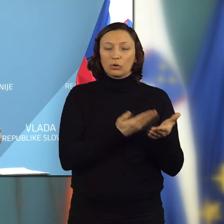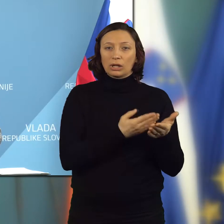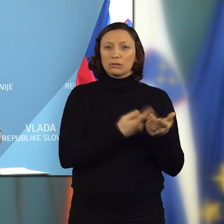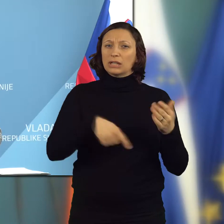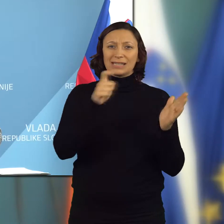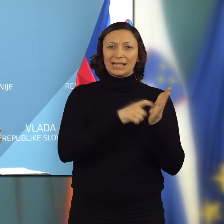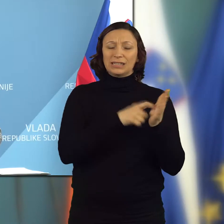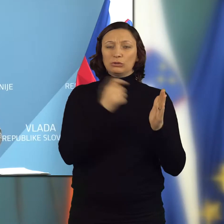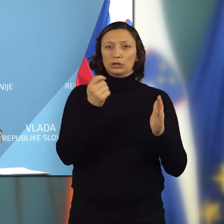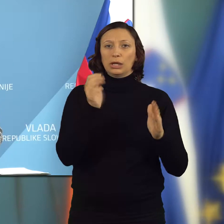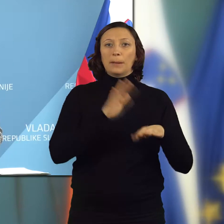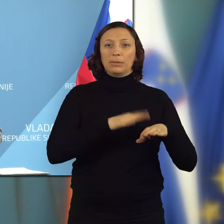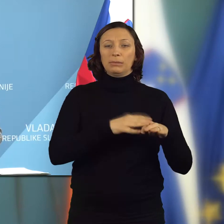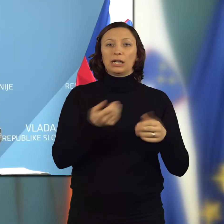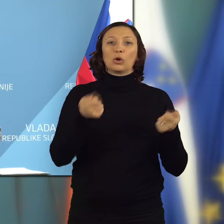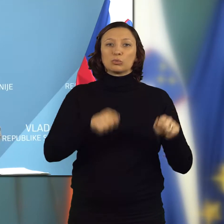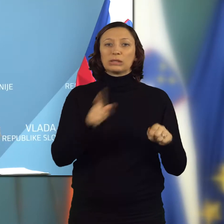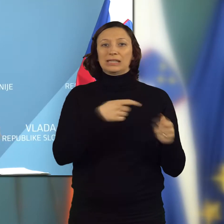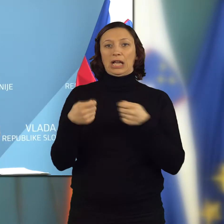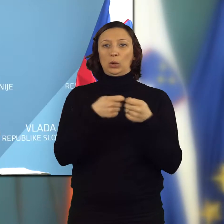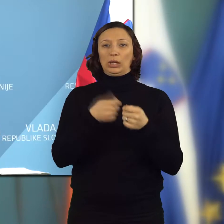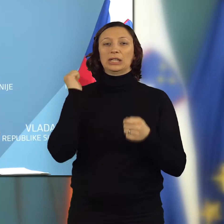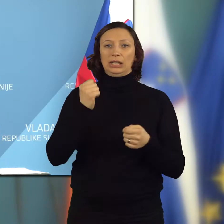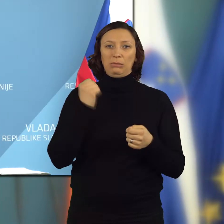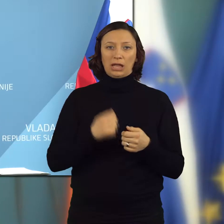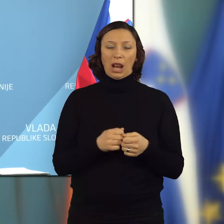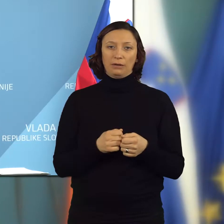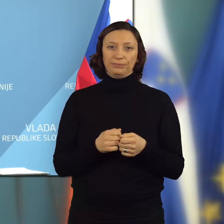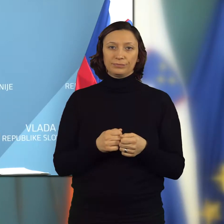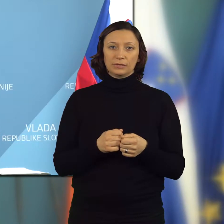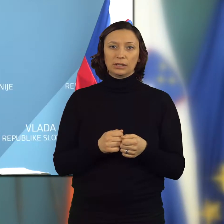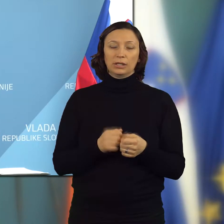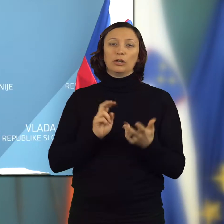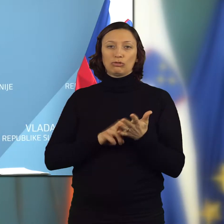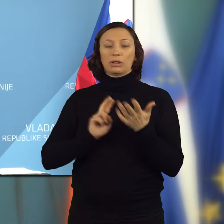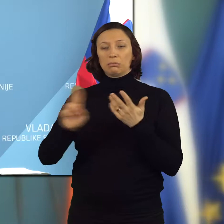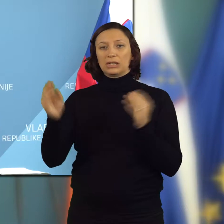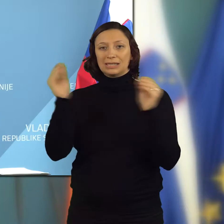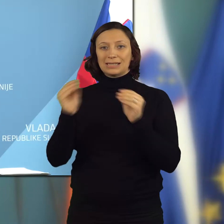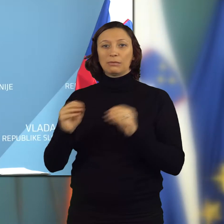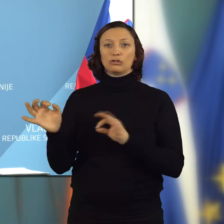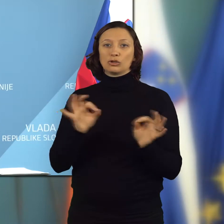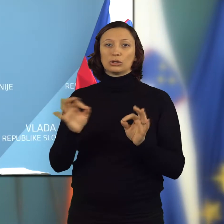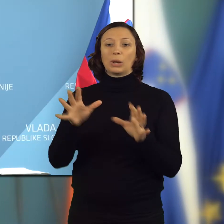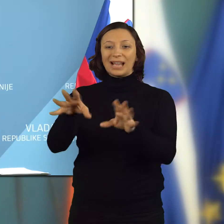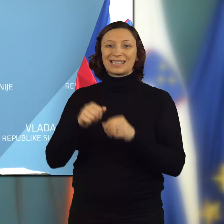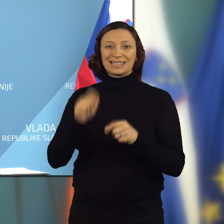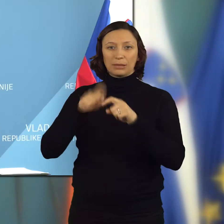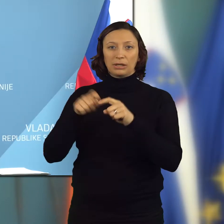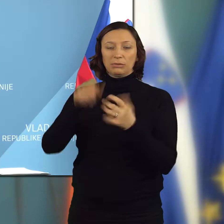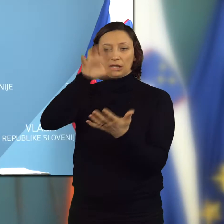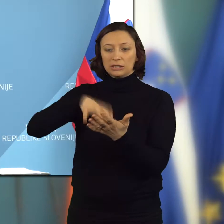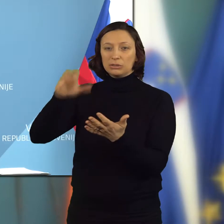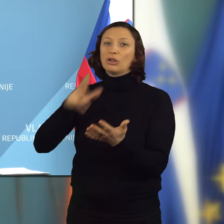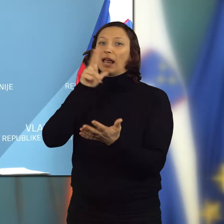najzahtevnejših kazenskih primerih gospodarskega in organiziranega kriminala. Nadalje sistematično se ureja zaseg predmetov,